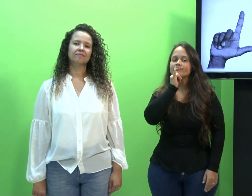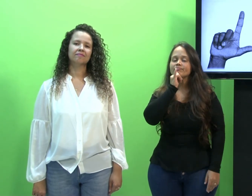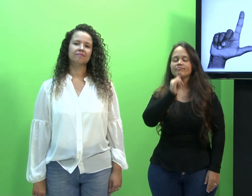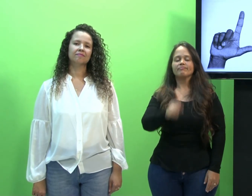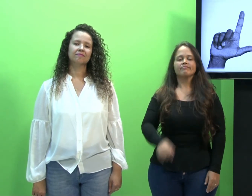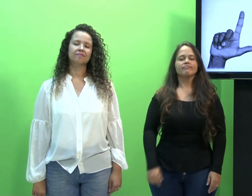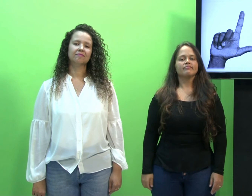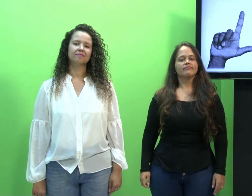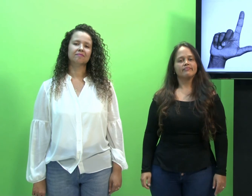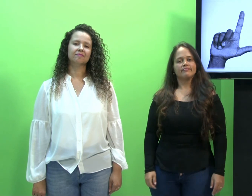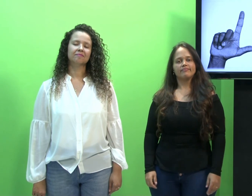Exemplos: